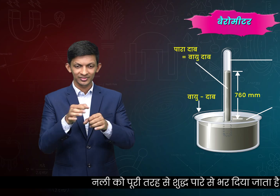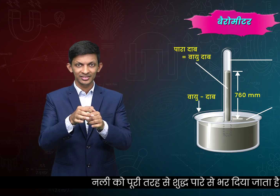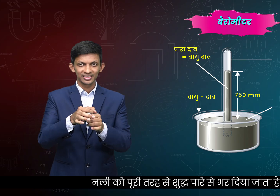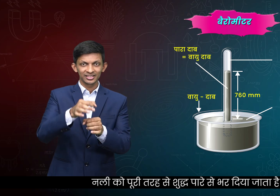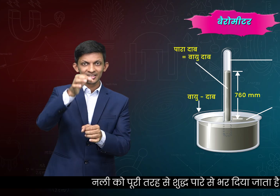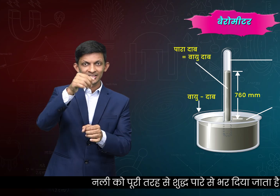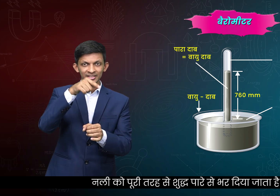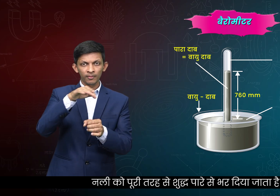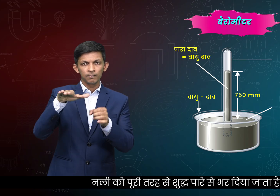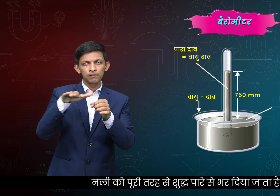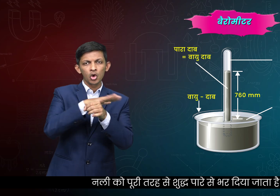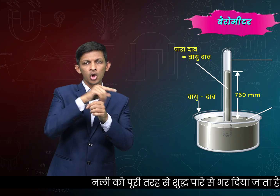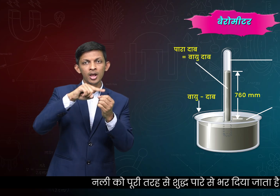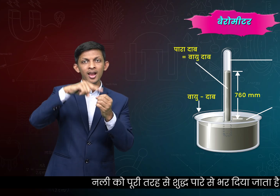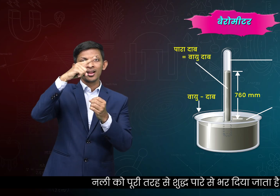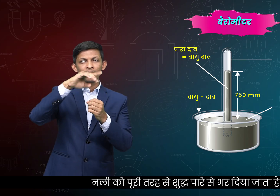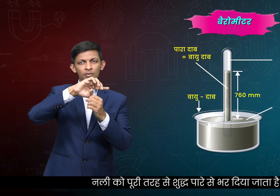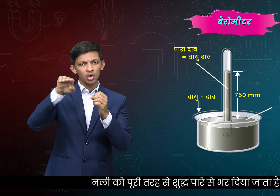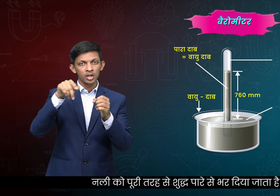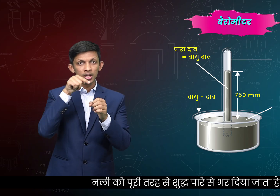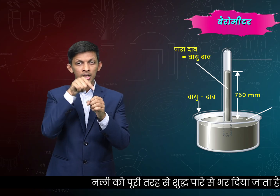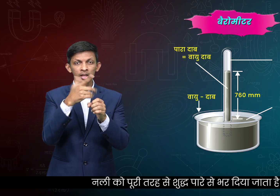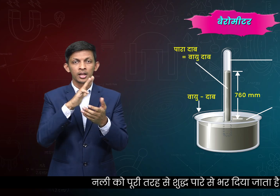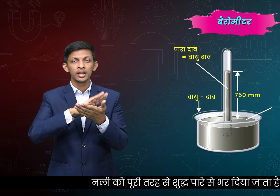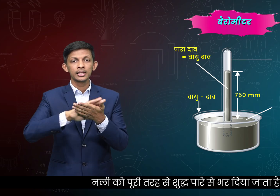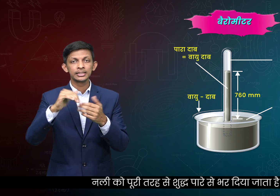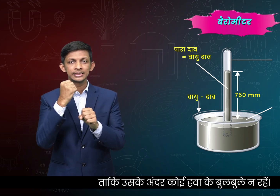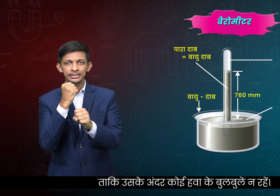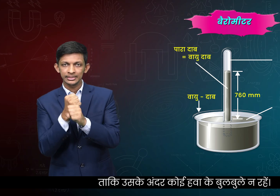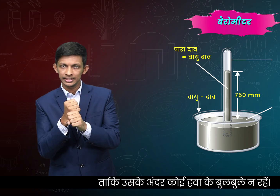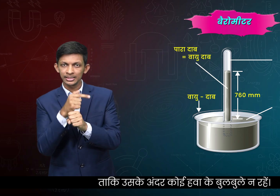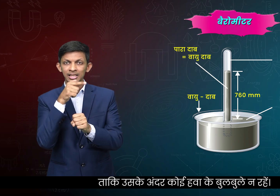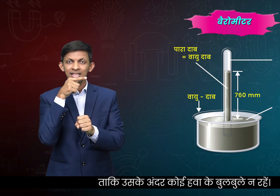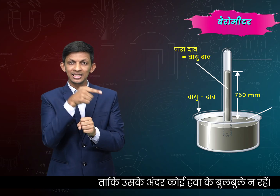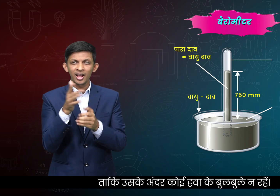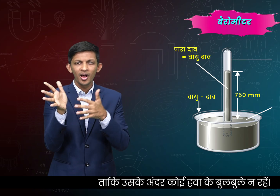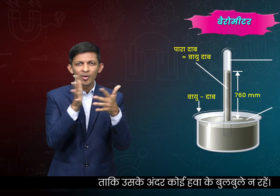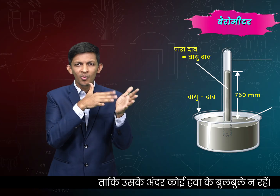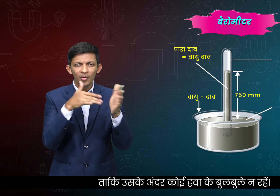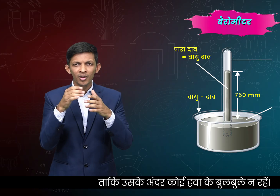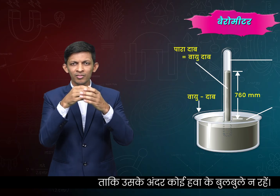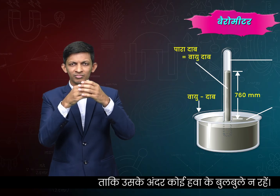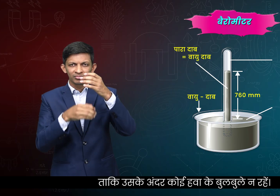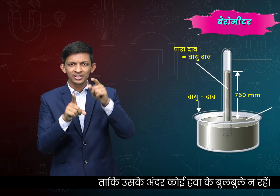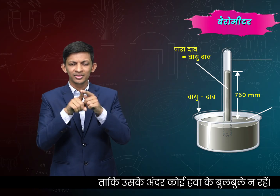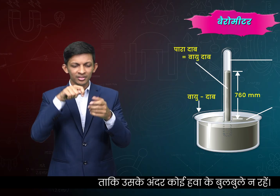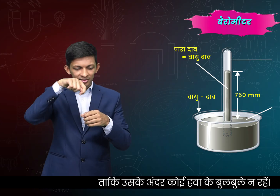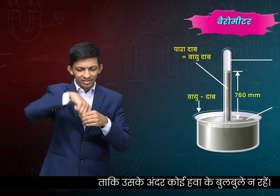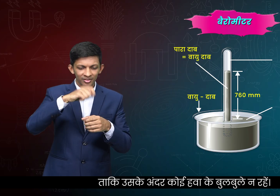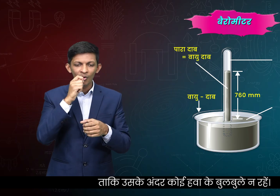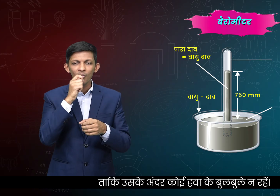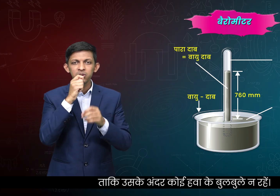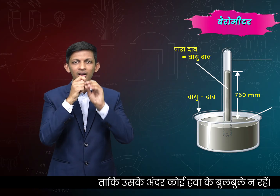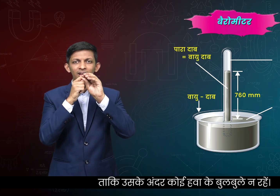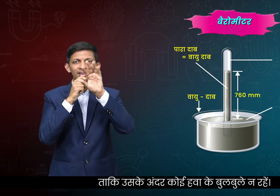नली को पूरी तरह से शुद्ध पारे से भर दिया जाता है ताकि उसके अंदर कोई हवा